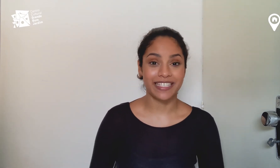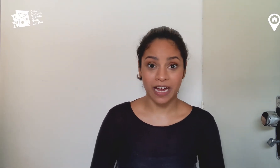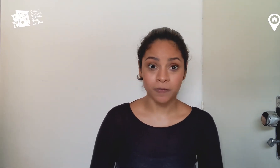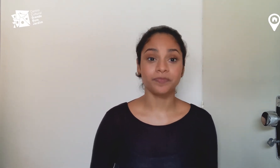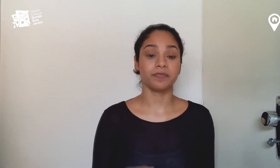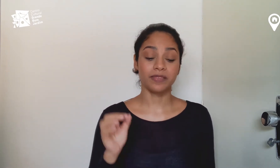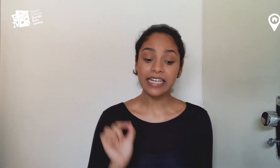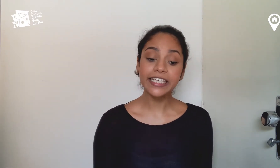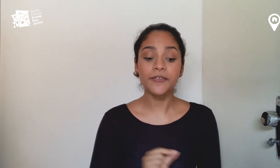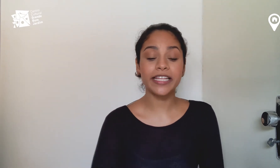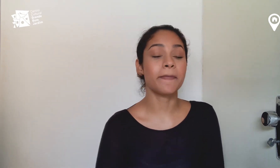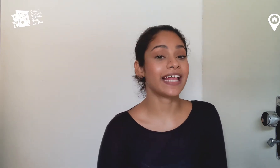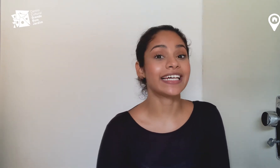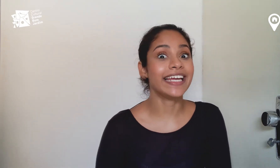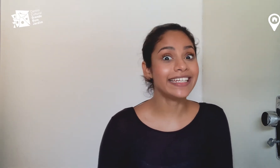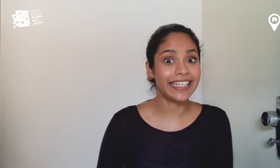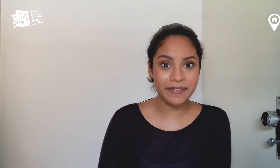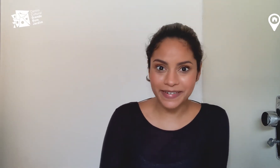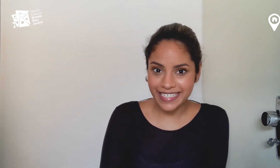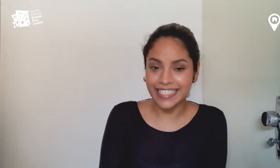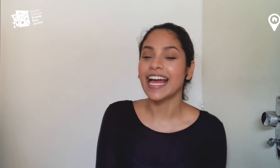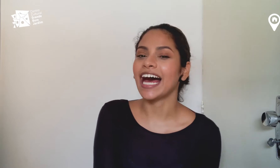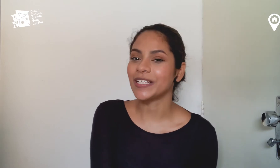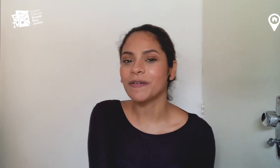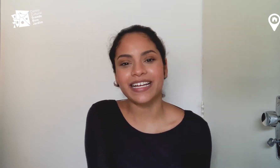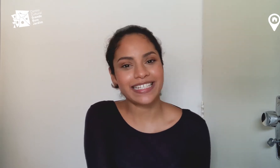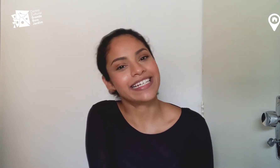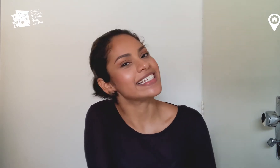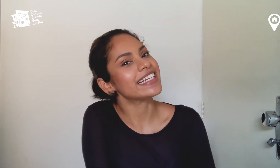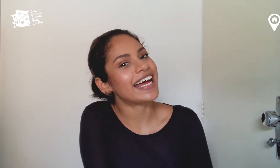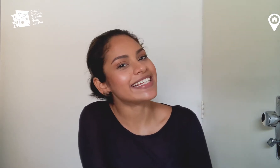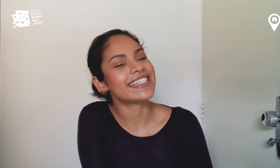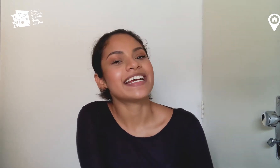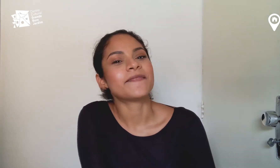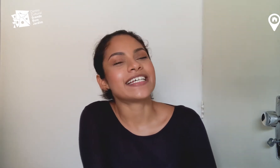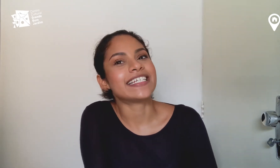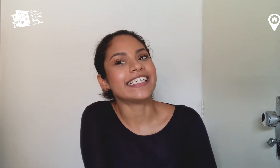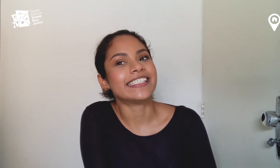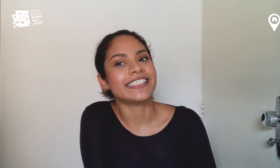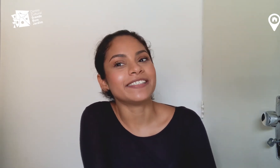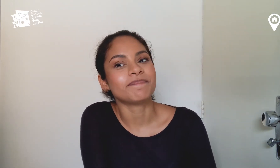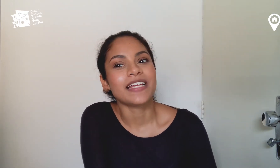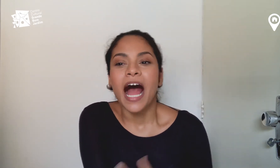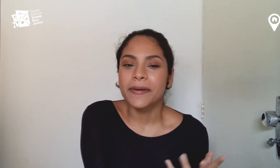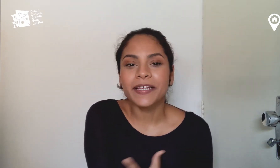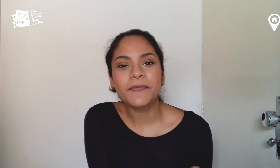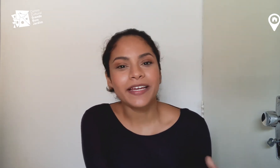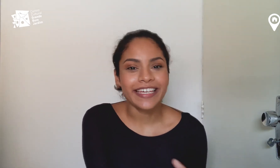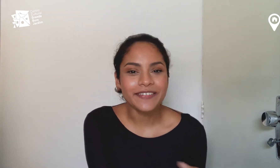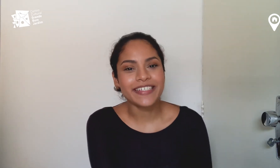especial. E eu vou interpretá-la em Libras, a língua brasileira de sinais, pra gente aprender um pouquinho isso,